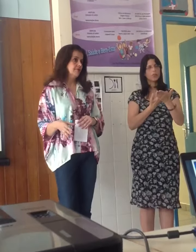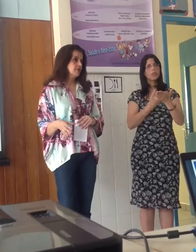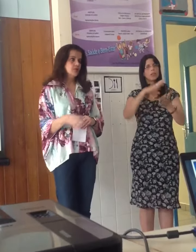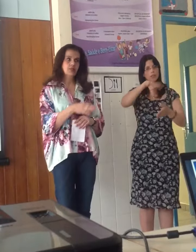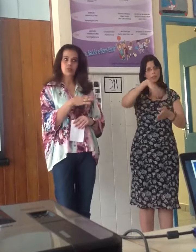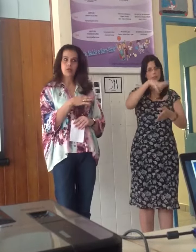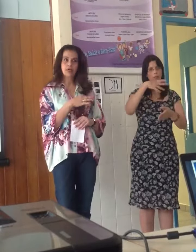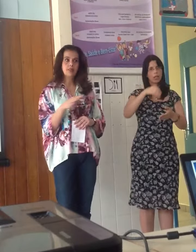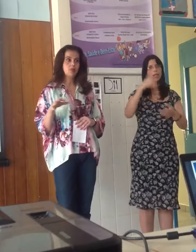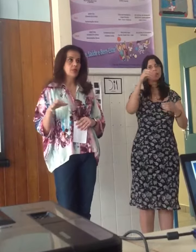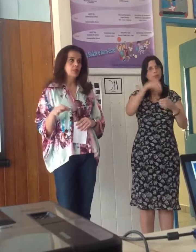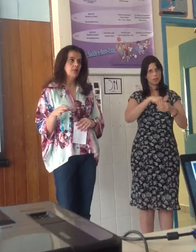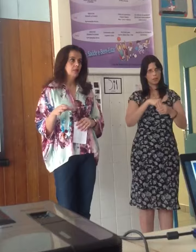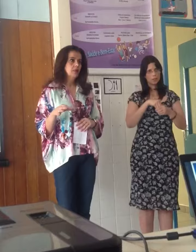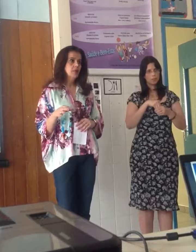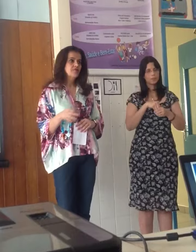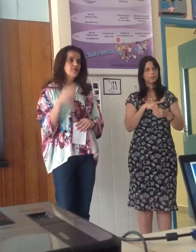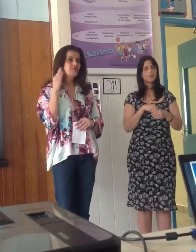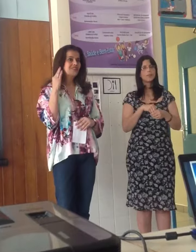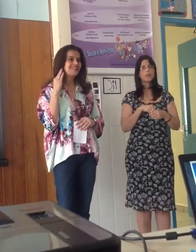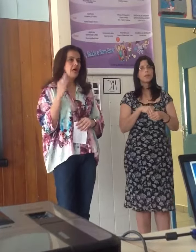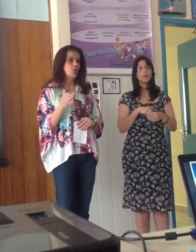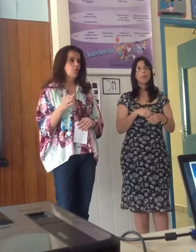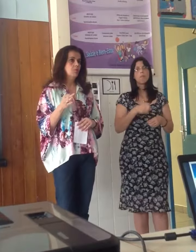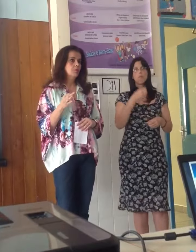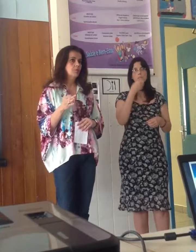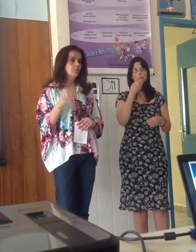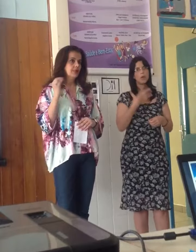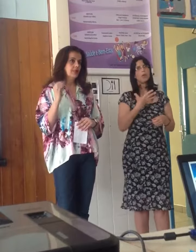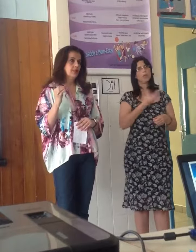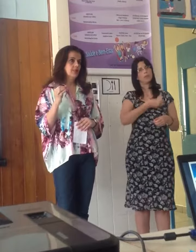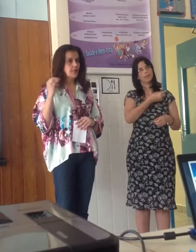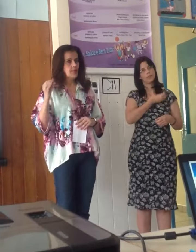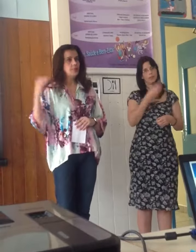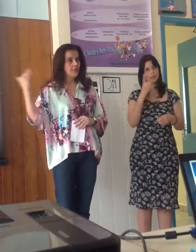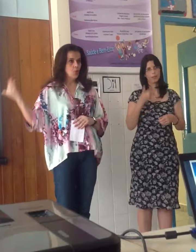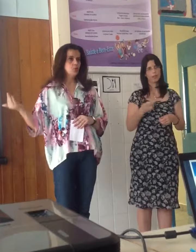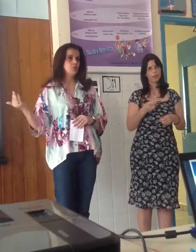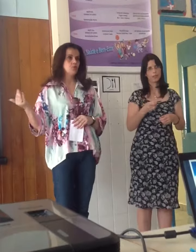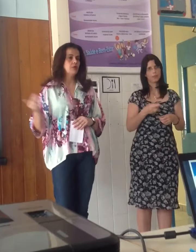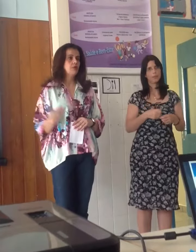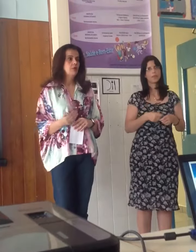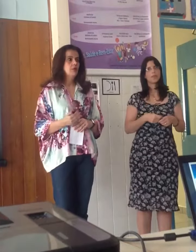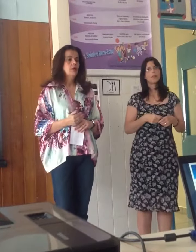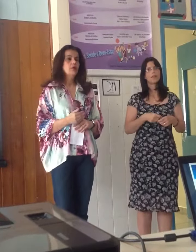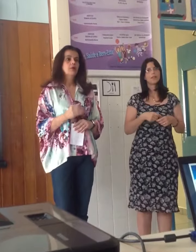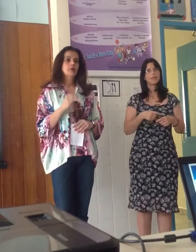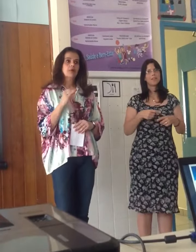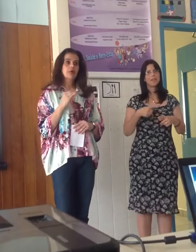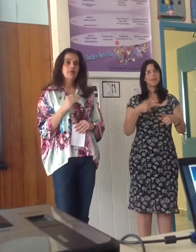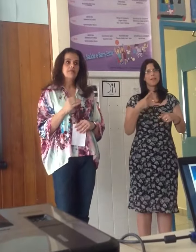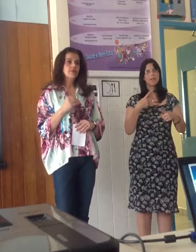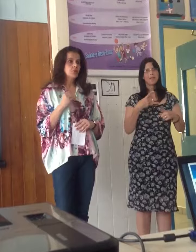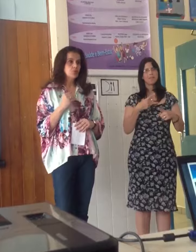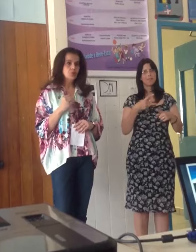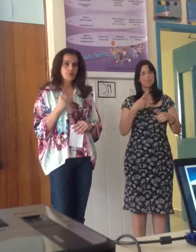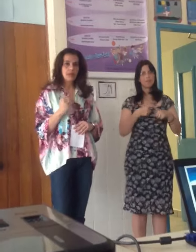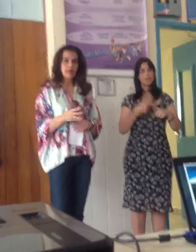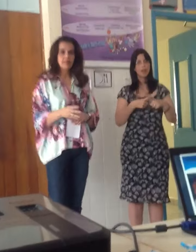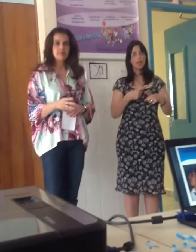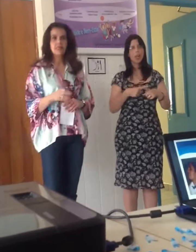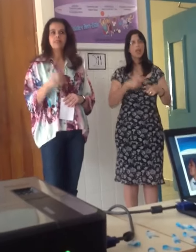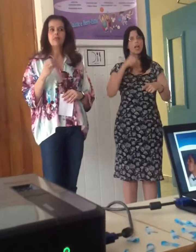sala. Gente, olha, isso aí foi vital para ele e para outro, né? Ele